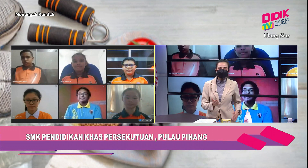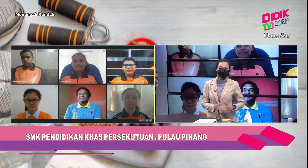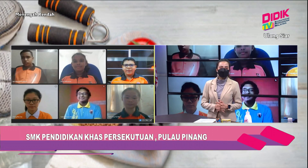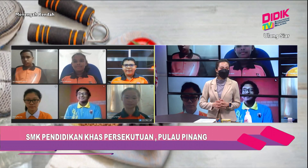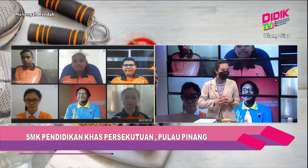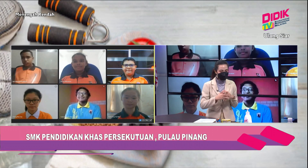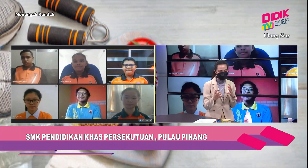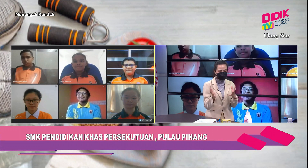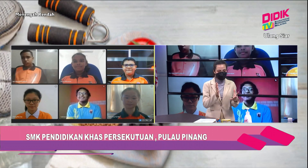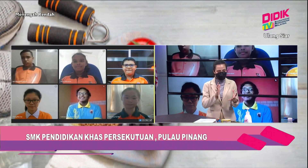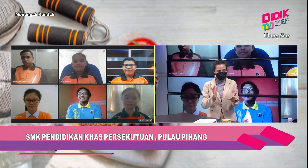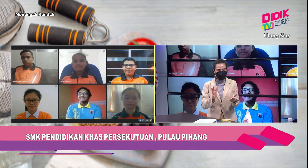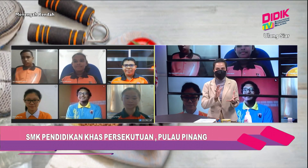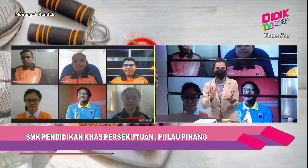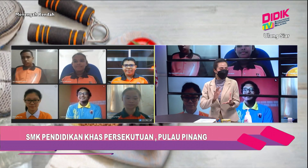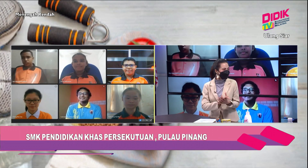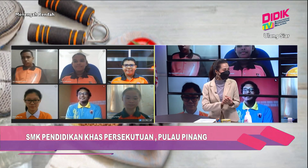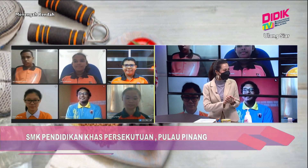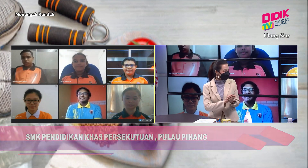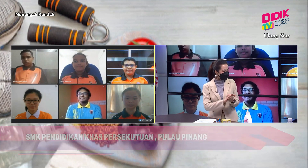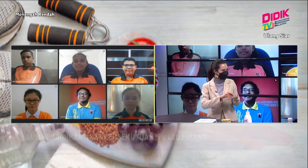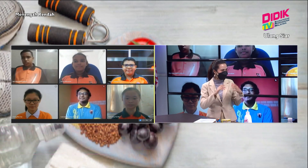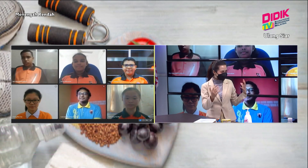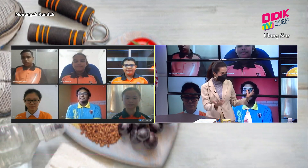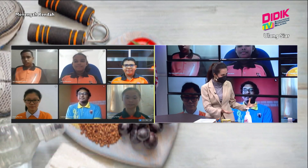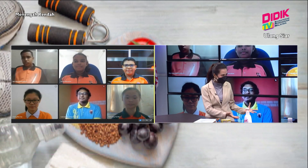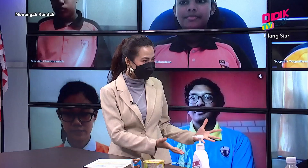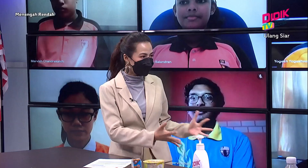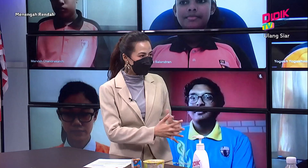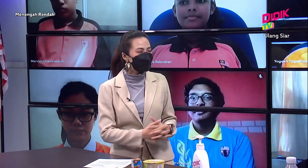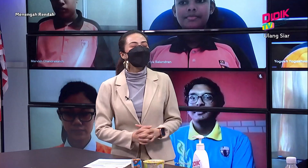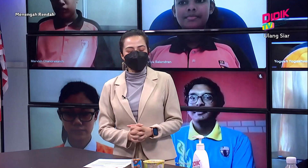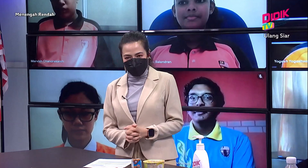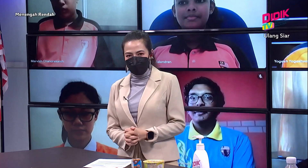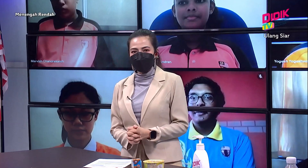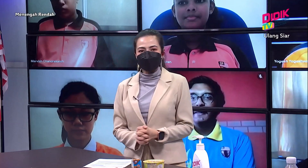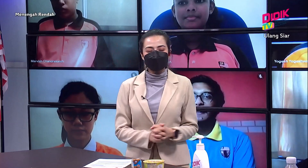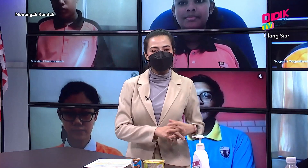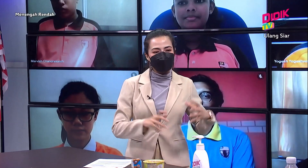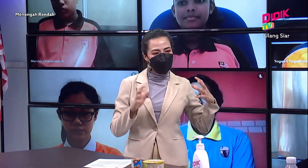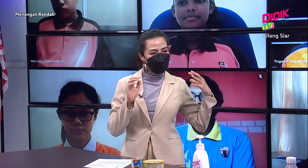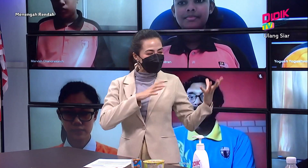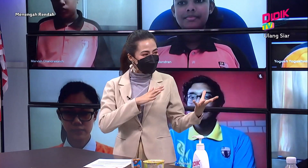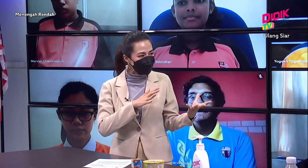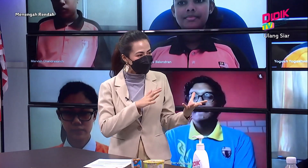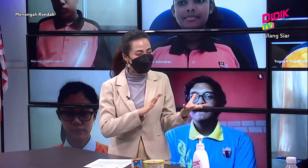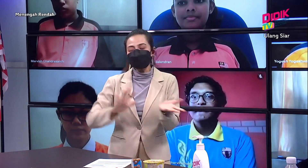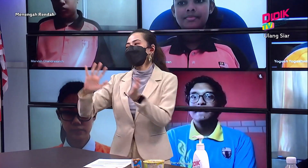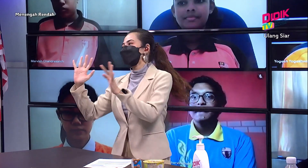Jadi maksudnya ke enam-enam adik ni semuanya berasal dari sekolah yang sama, cikgu ya? Yes, betul. Baik, cikgu, berdasarkan gimmick kita tadi